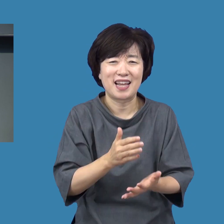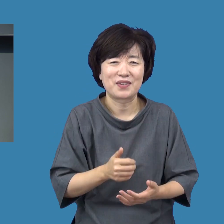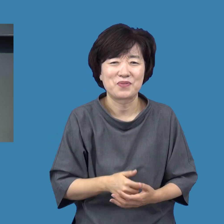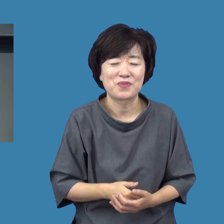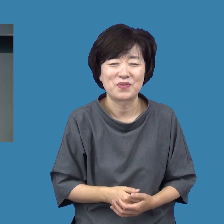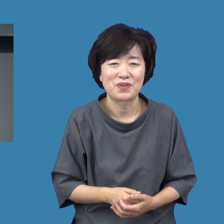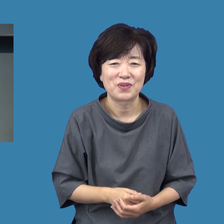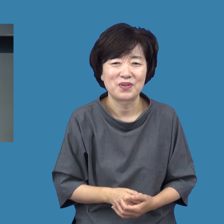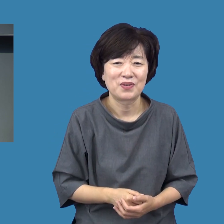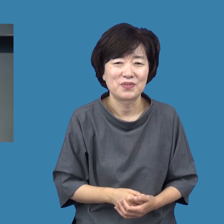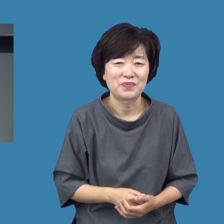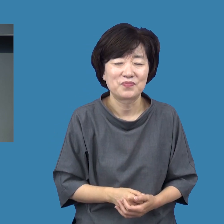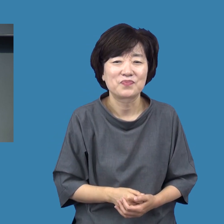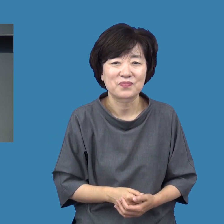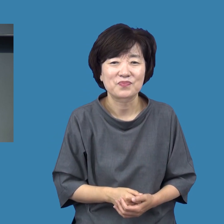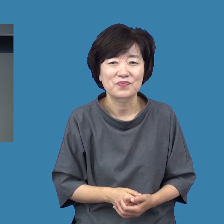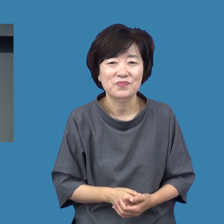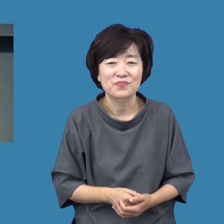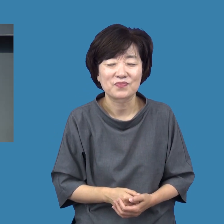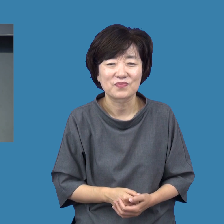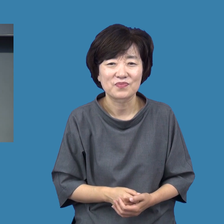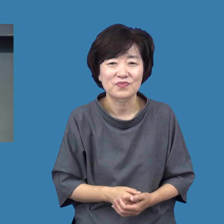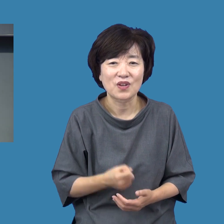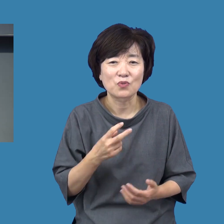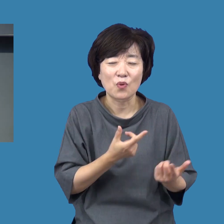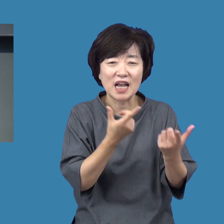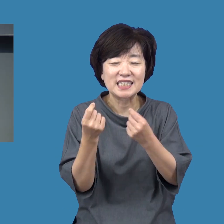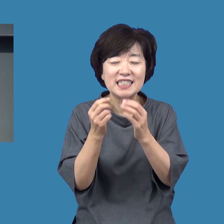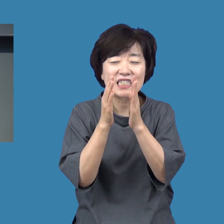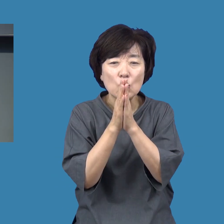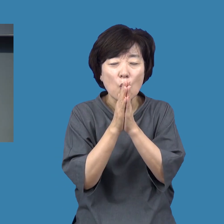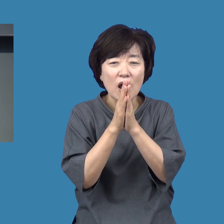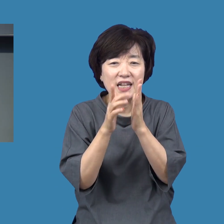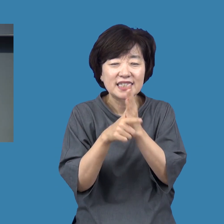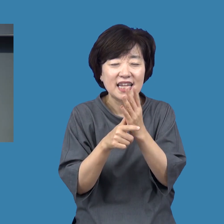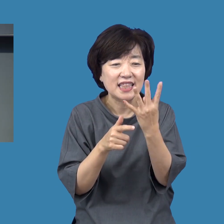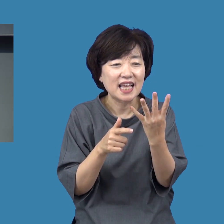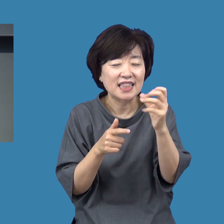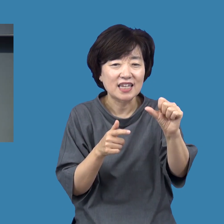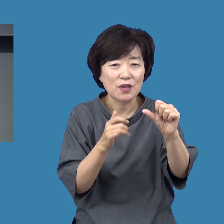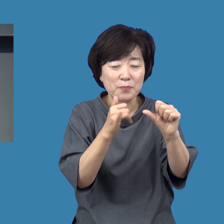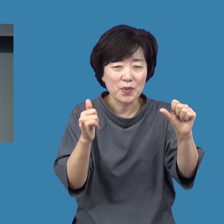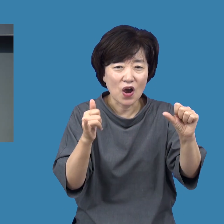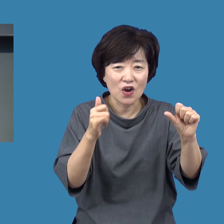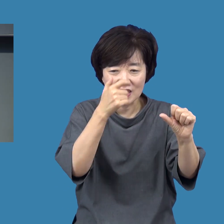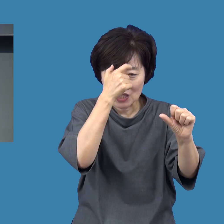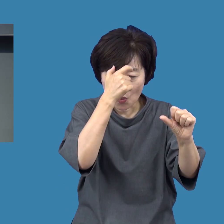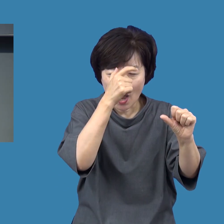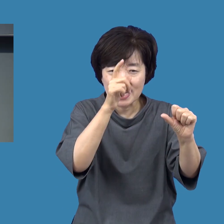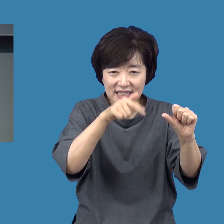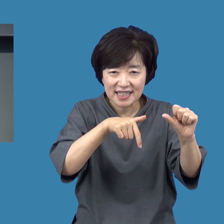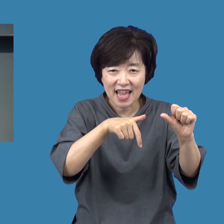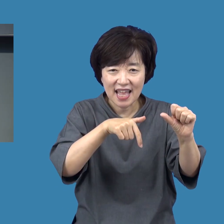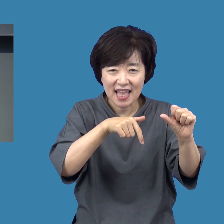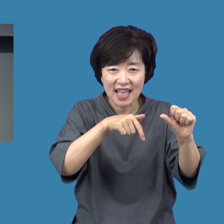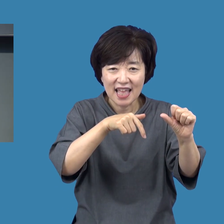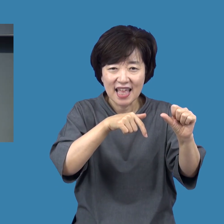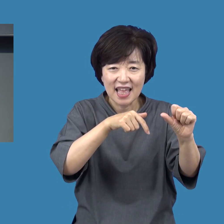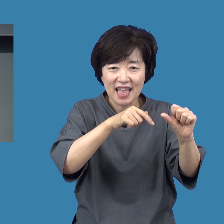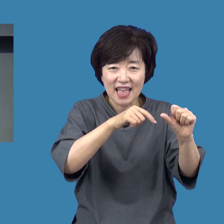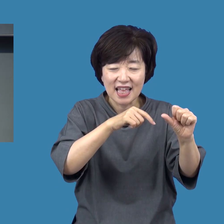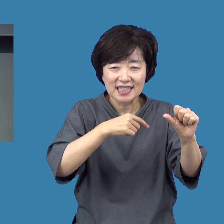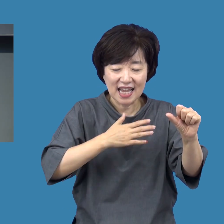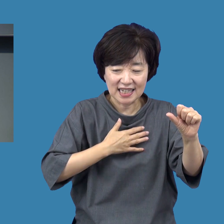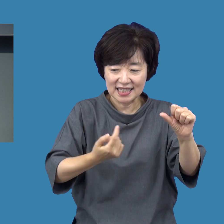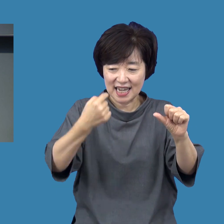예. 또는 우리가 기도합시다 그래서 한 4-5명이 모여서 한 명씩 기도하는데 자기 차례가